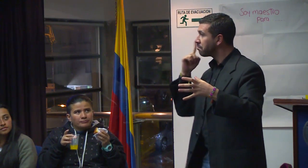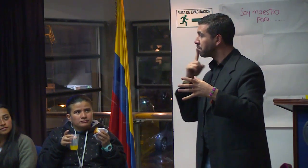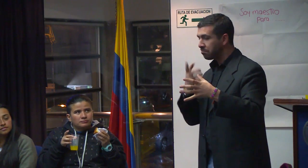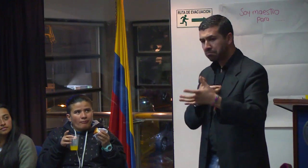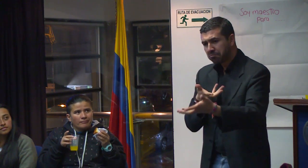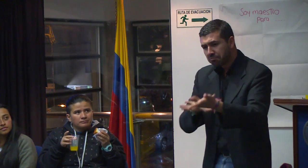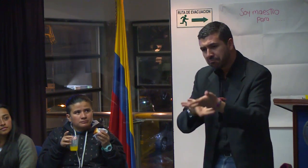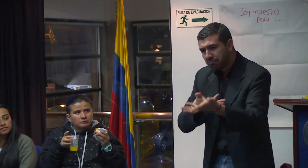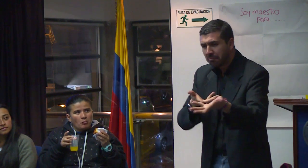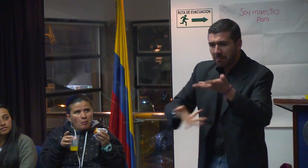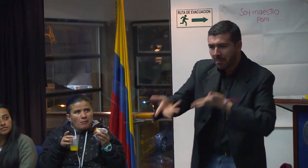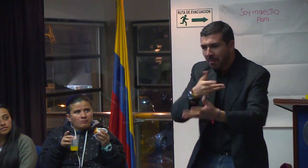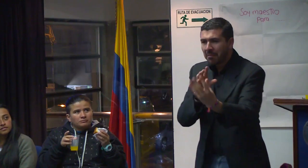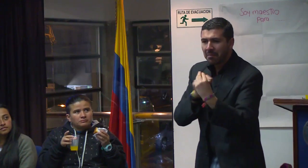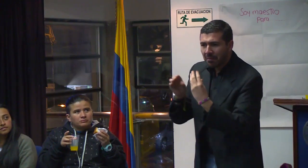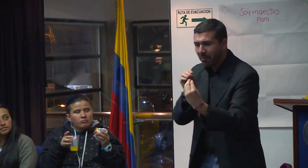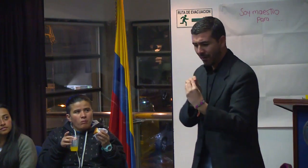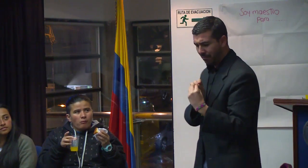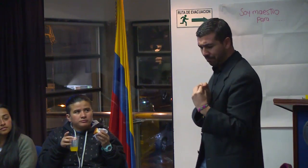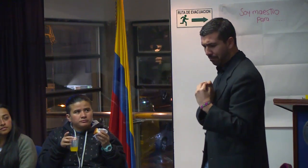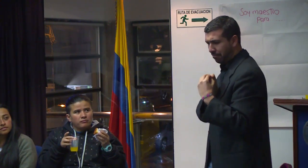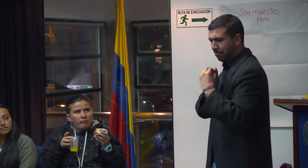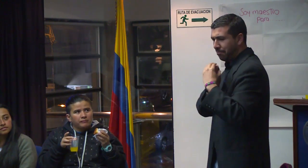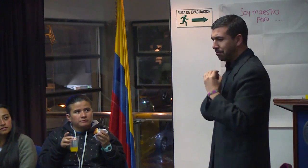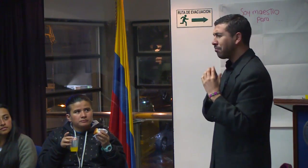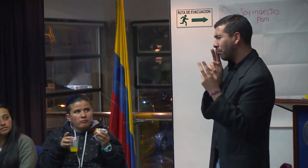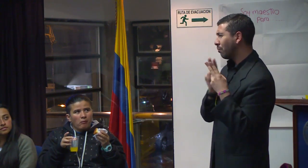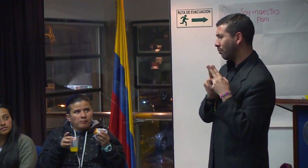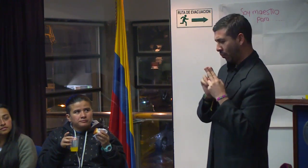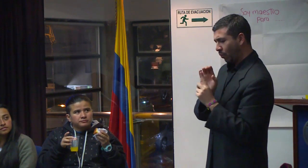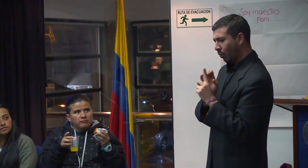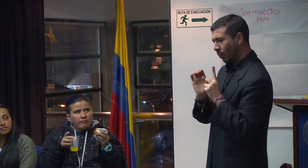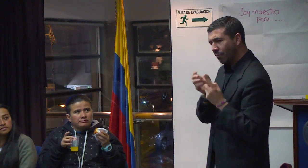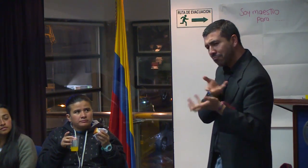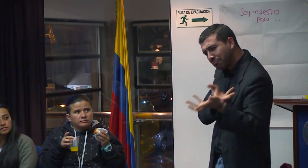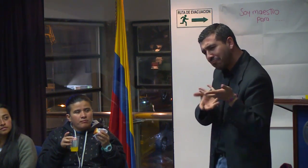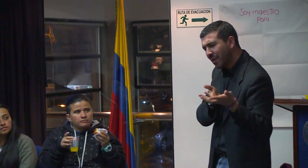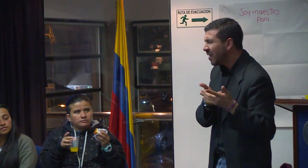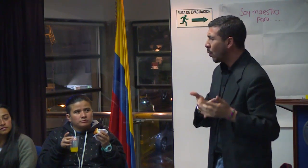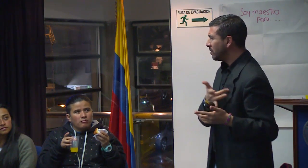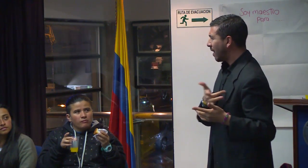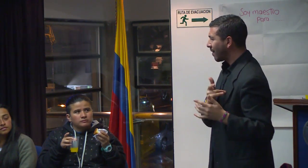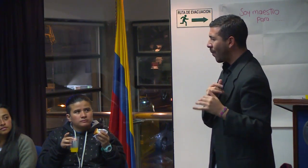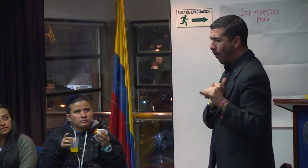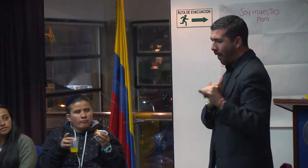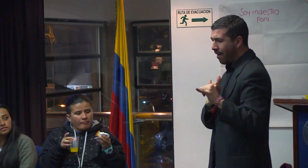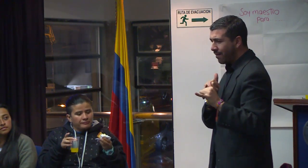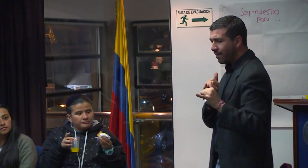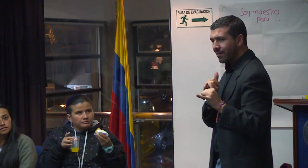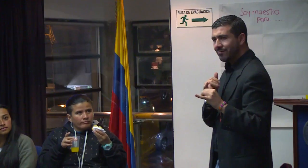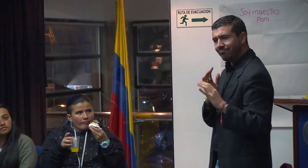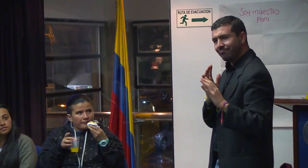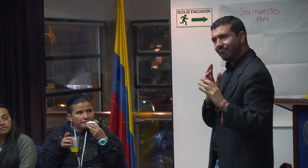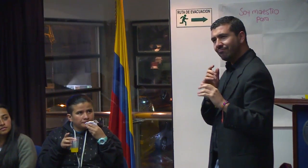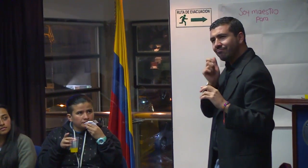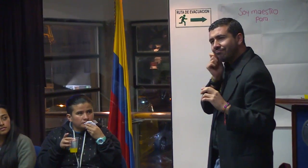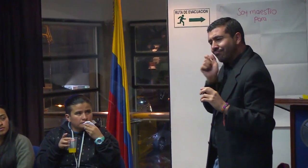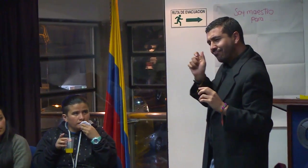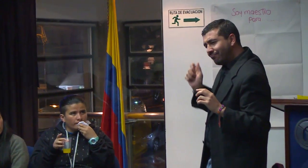Y de lo que he visto al trabajar con población sorda, ¿sí? Hemos llegado a unos procesos de adaptación desde el trabajo de